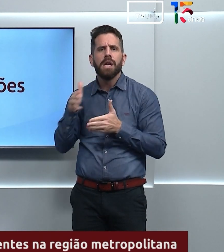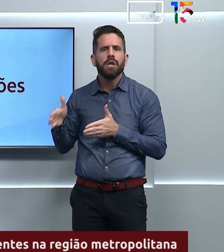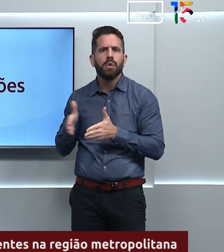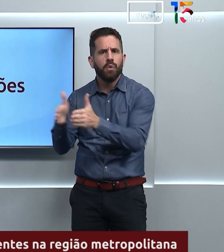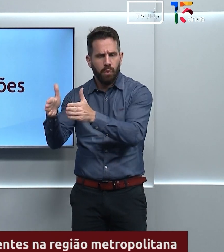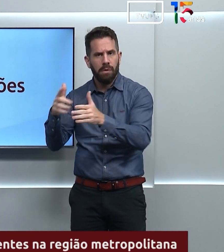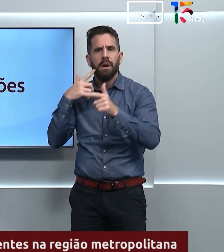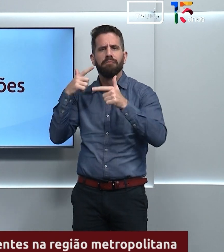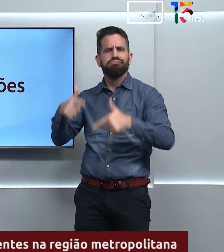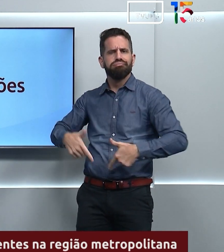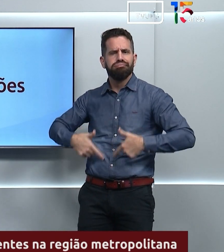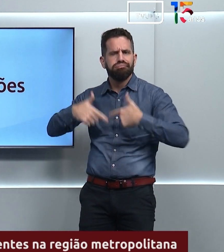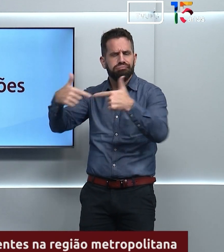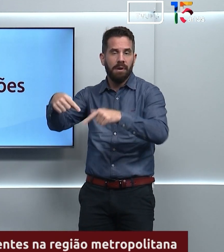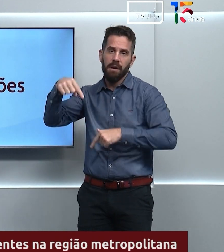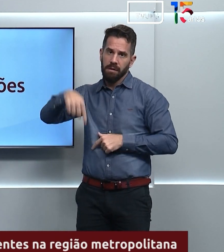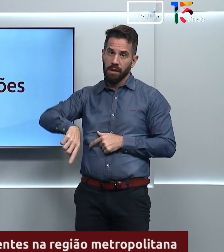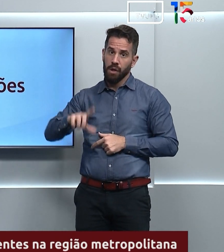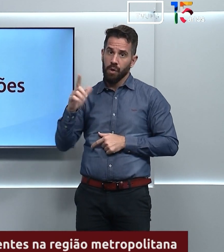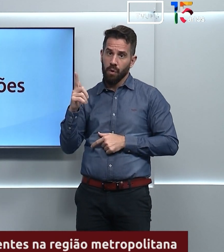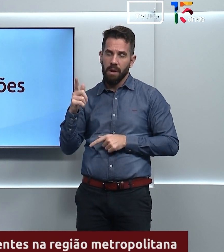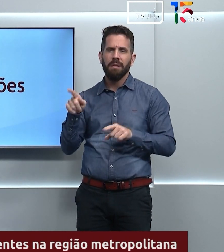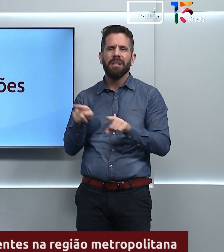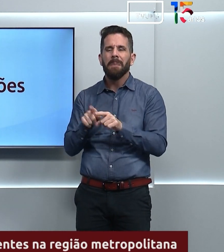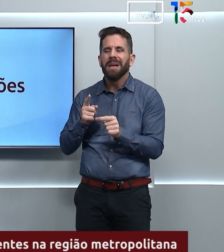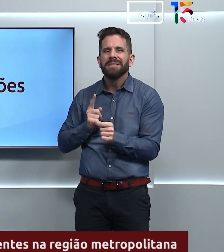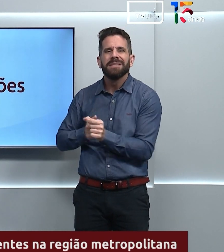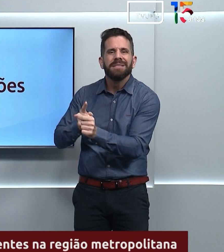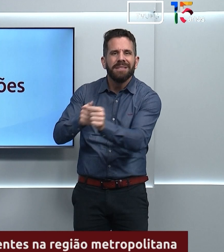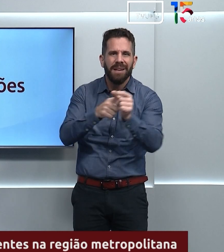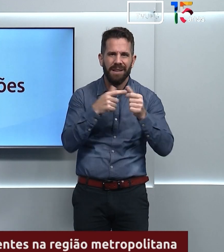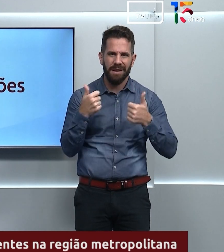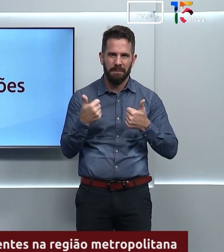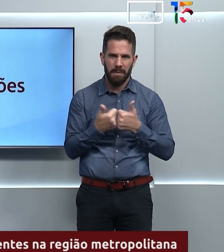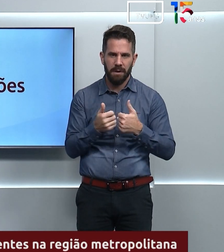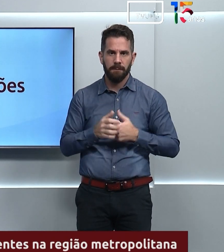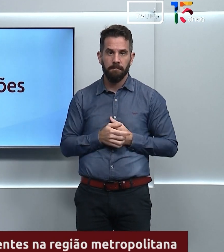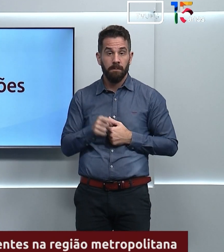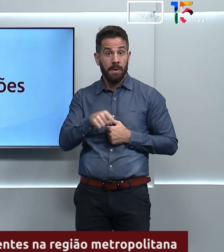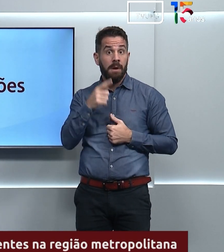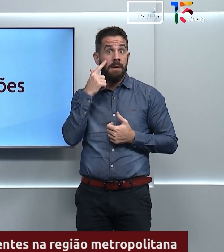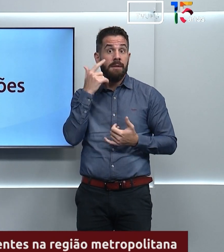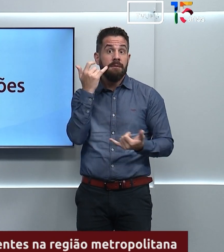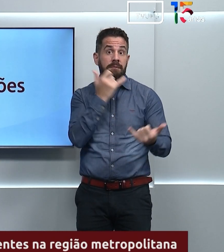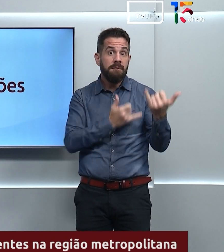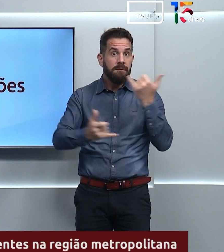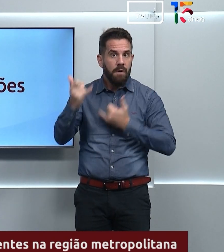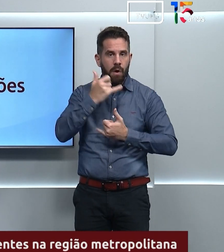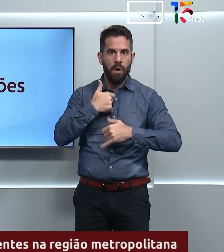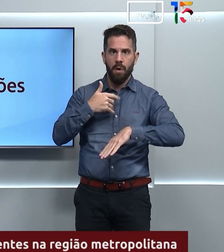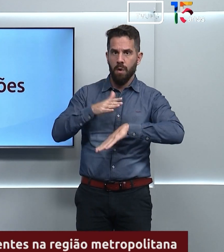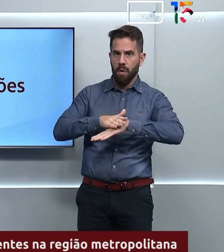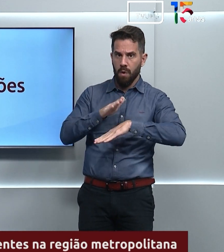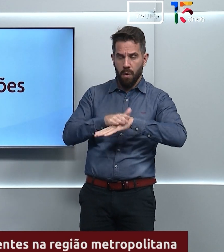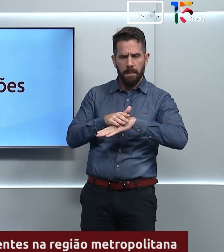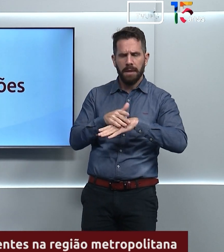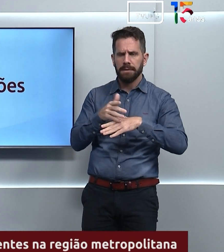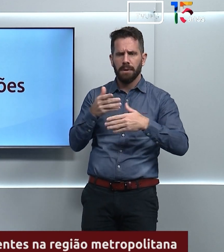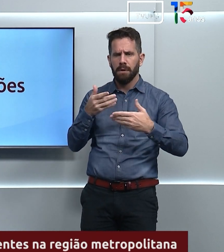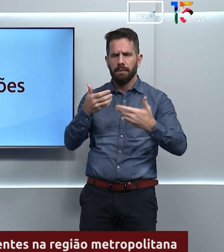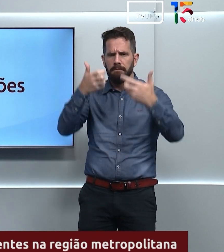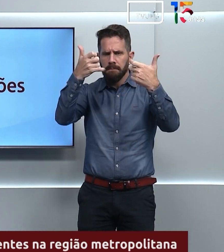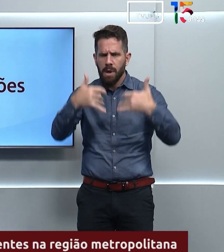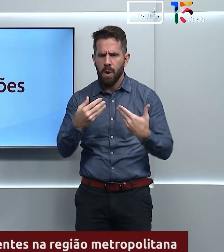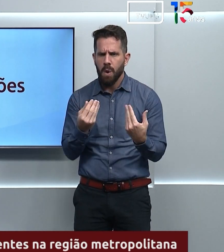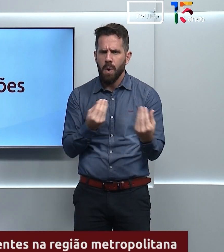atua aqui em Goiânia e na região metropolitana da capital. Você confere mais informações sobre os